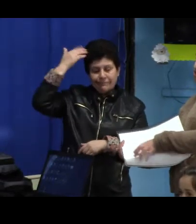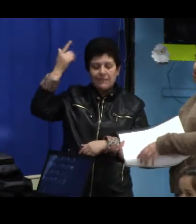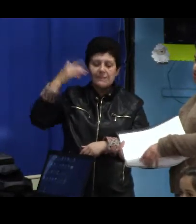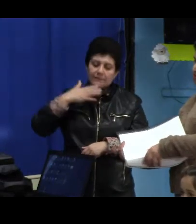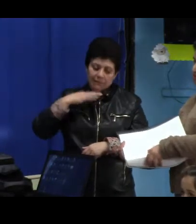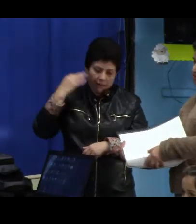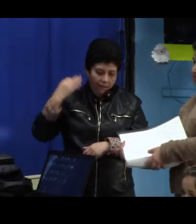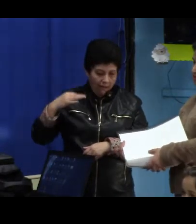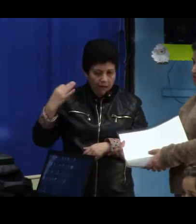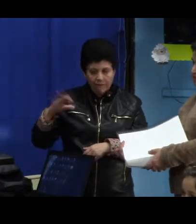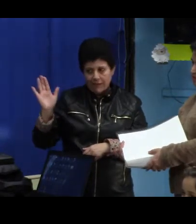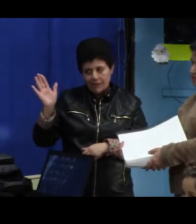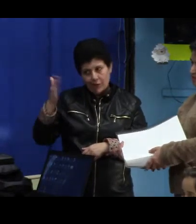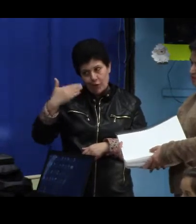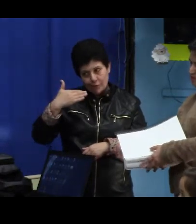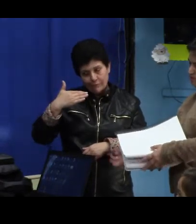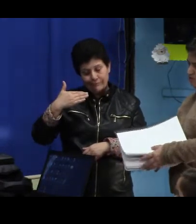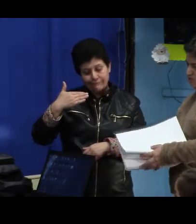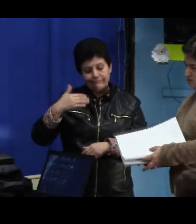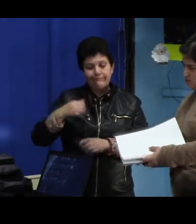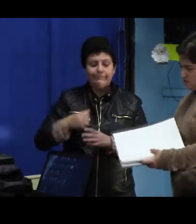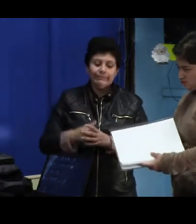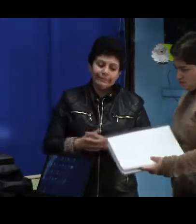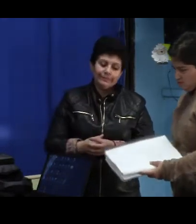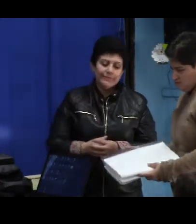de Dios. Amén. Amén.